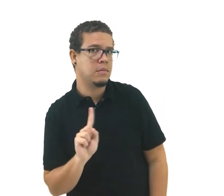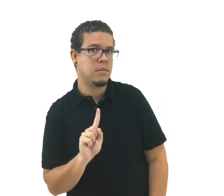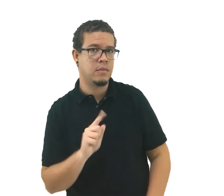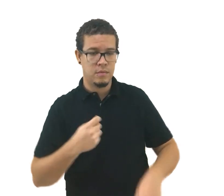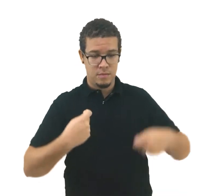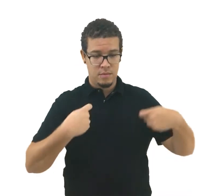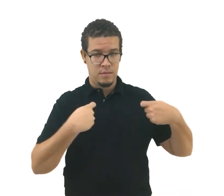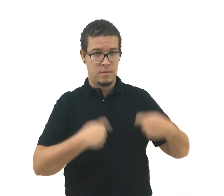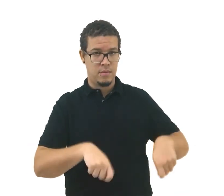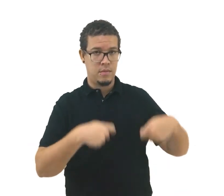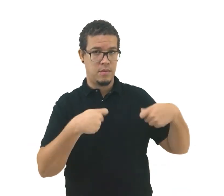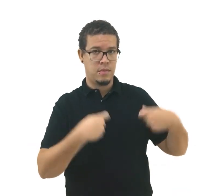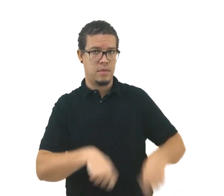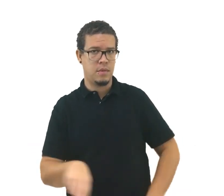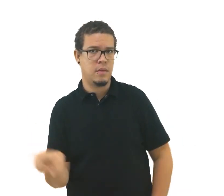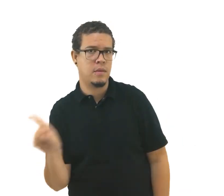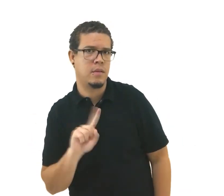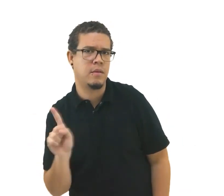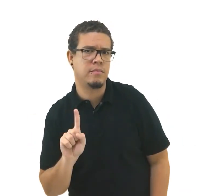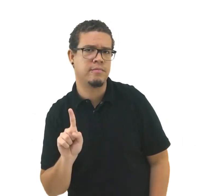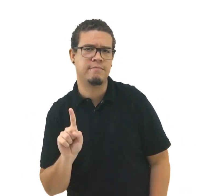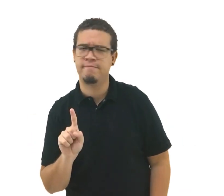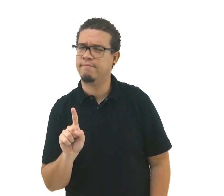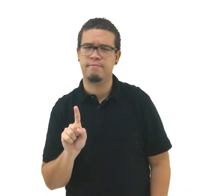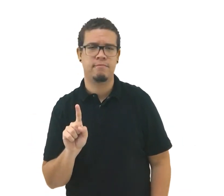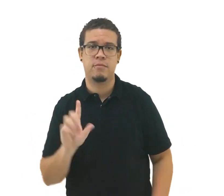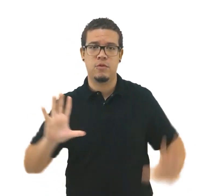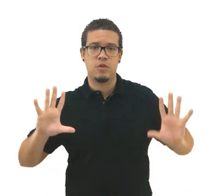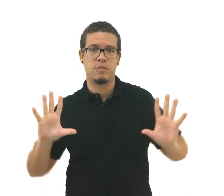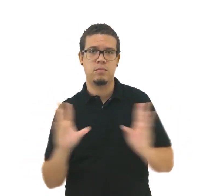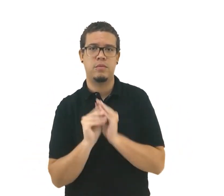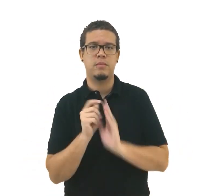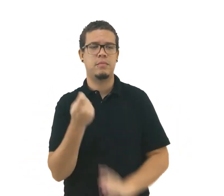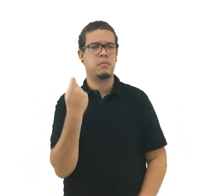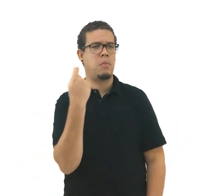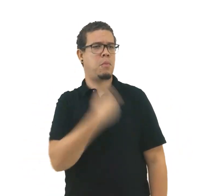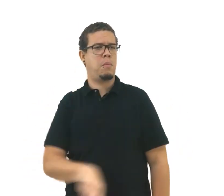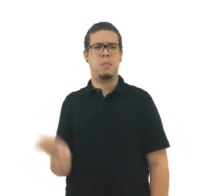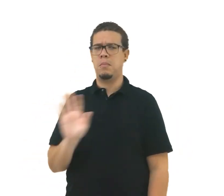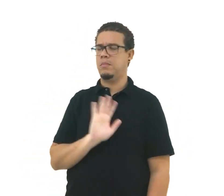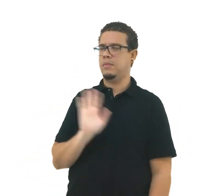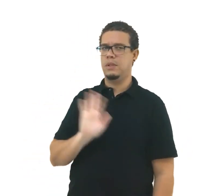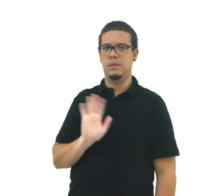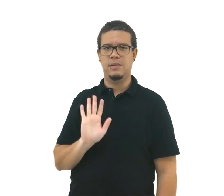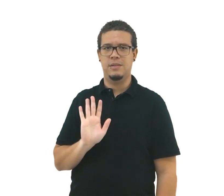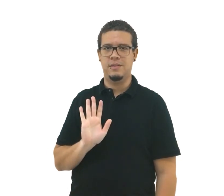por exemplo, precisar, não. Eu condenso, não